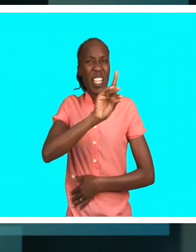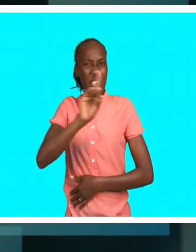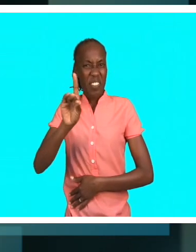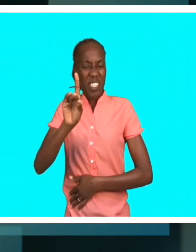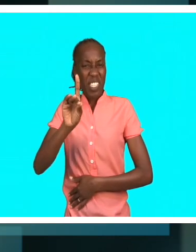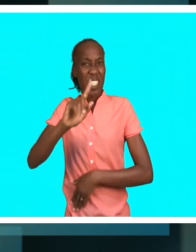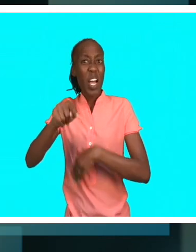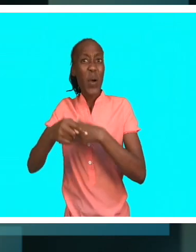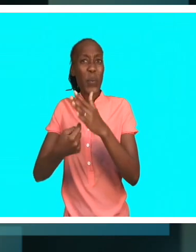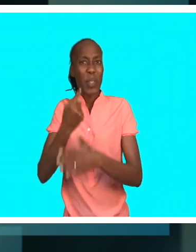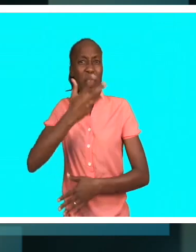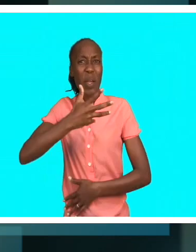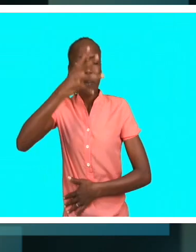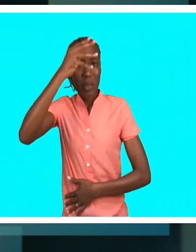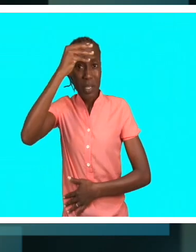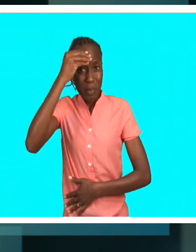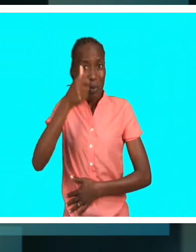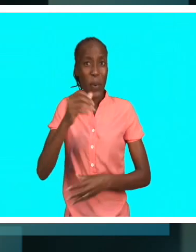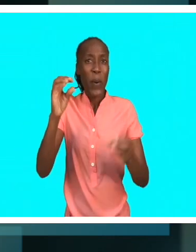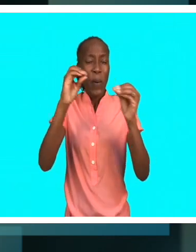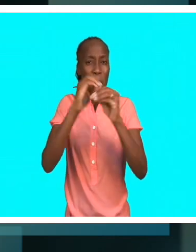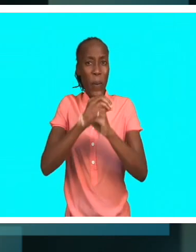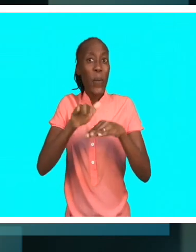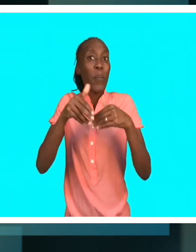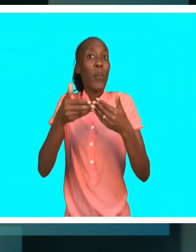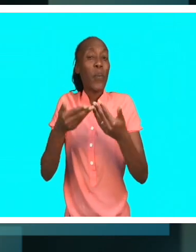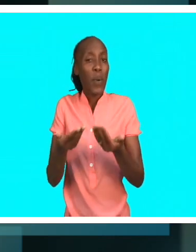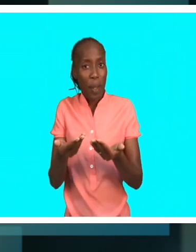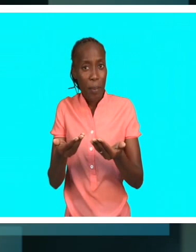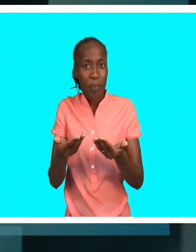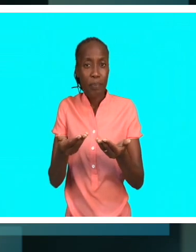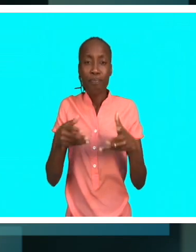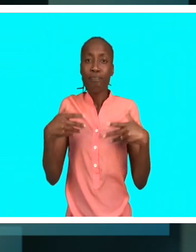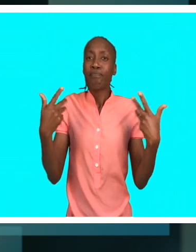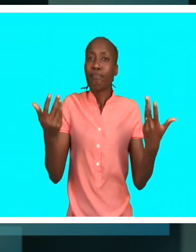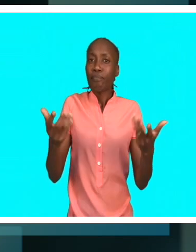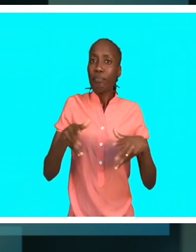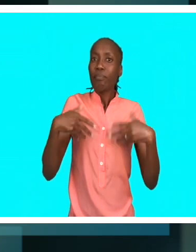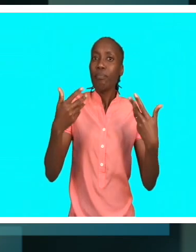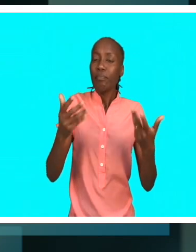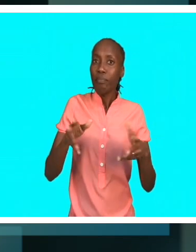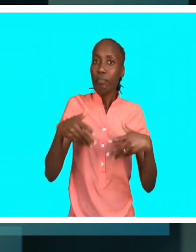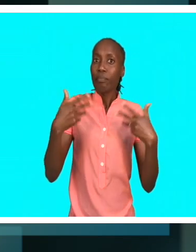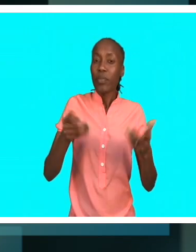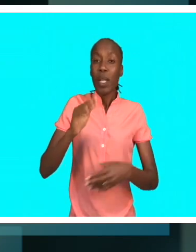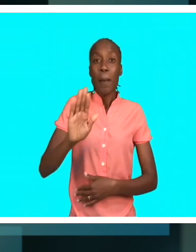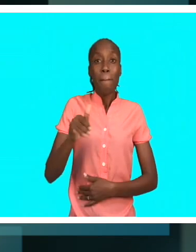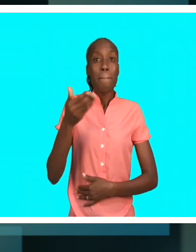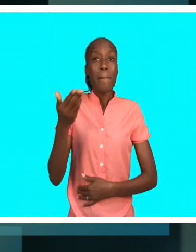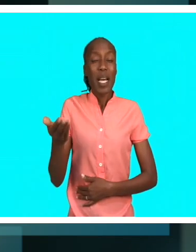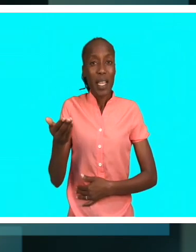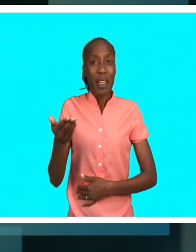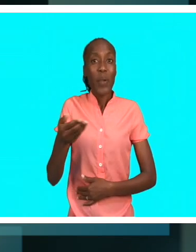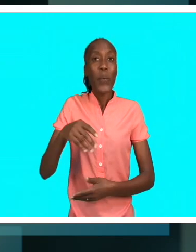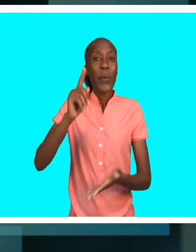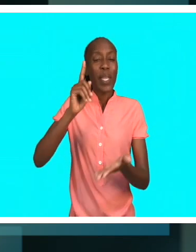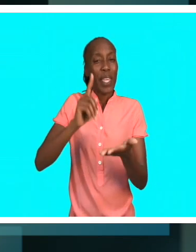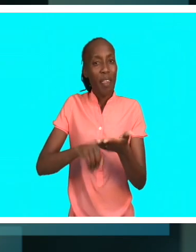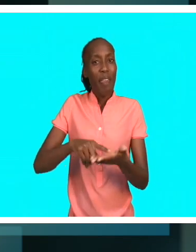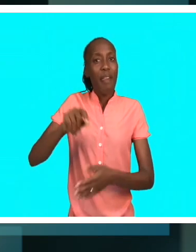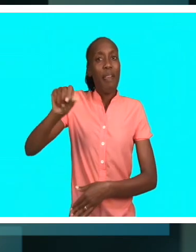intervenção deficiente, não Uma intervenção não adequada para